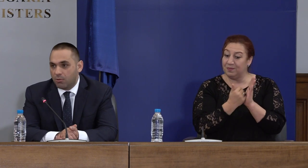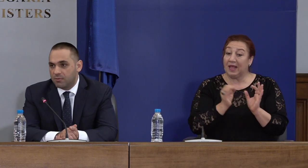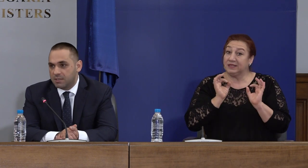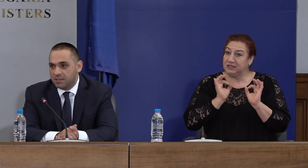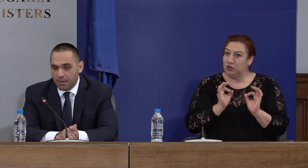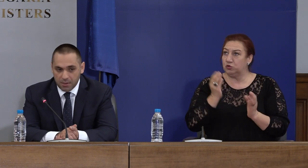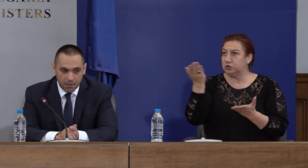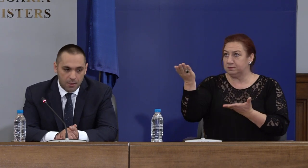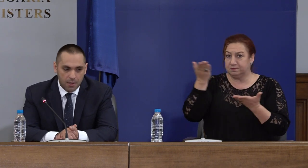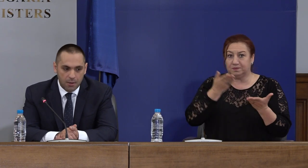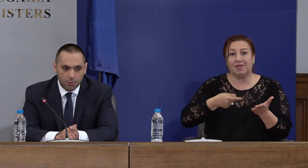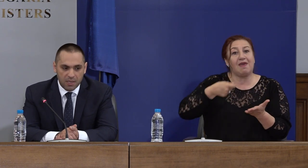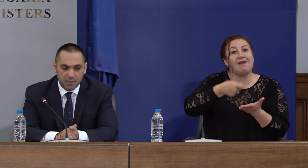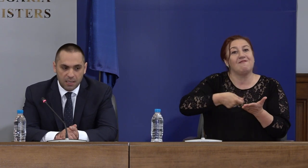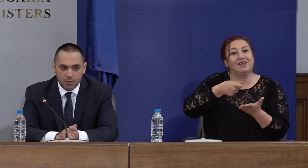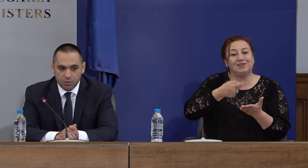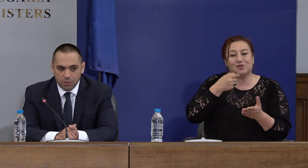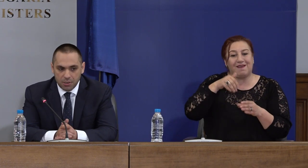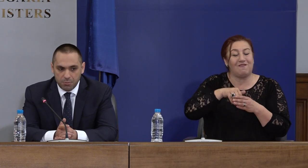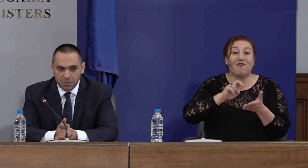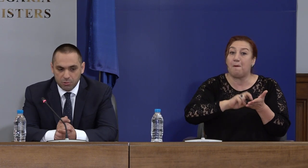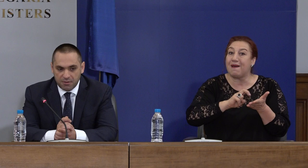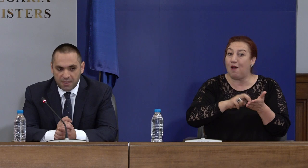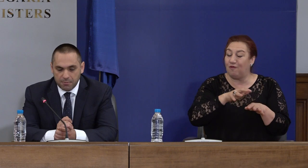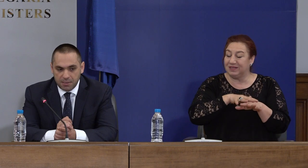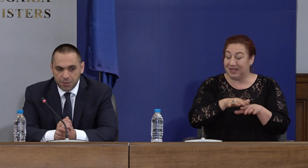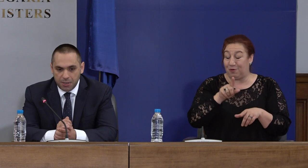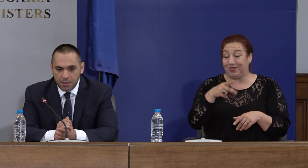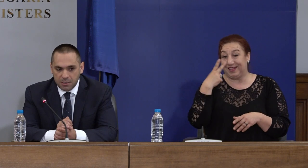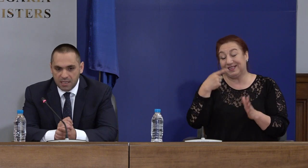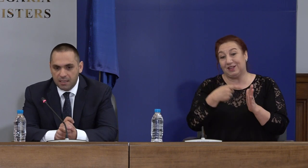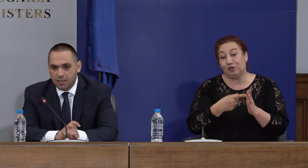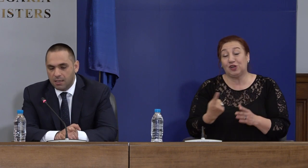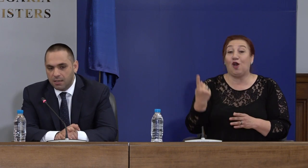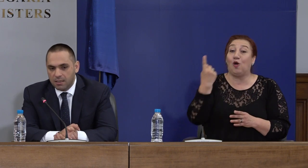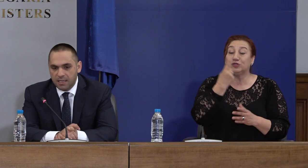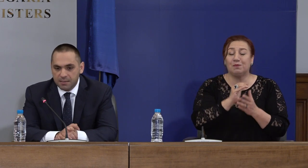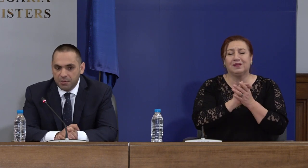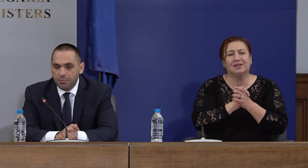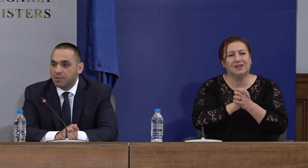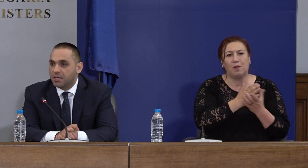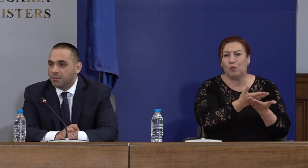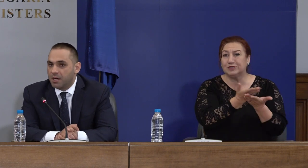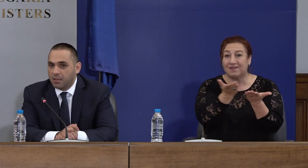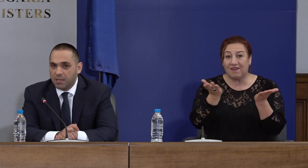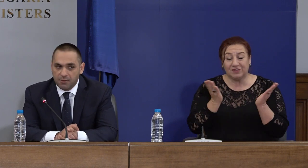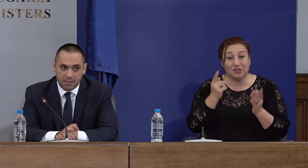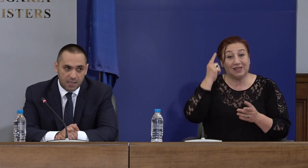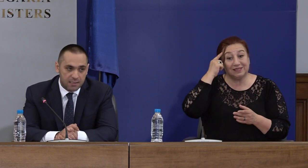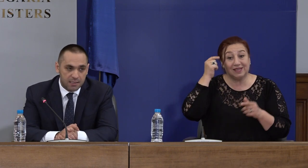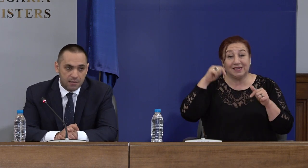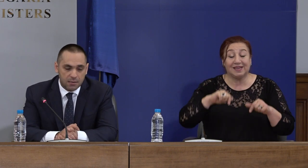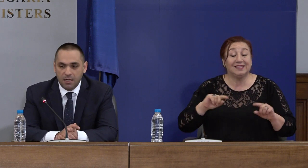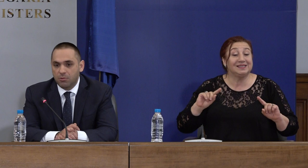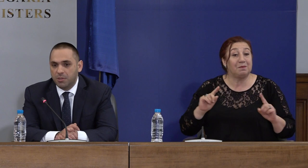инвеститорите банкова система. От тази гледна точка още един път поздравявам всички. Знаете, не за първи път нашите банки минават